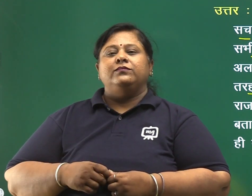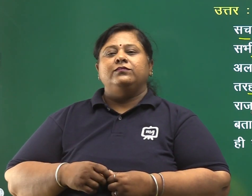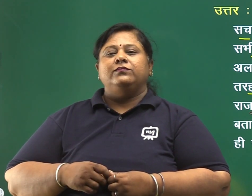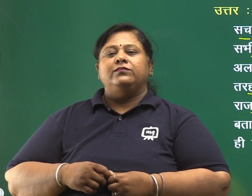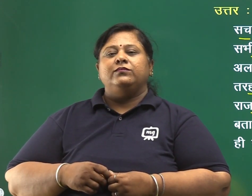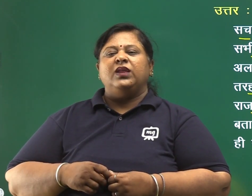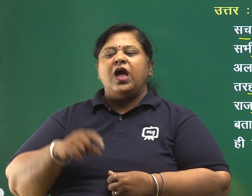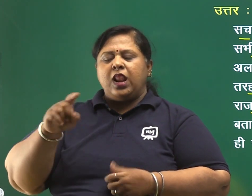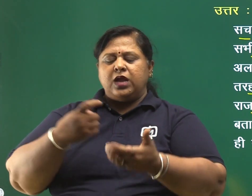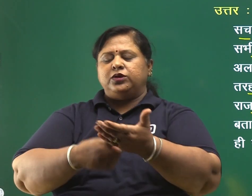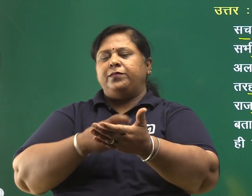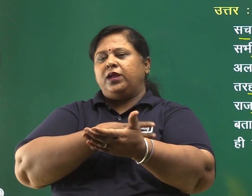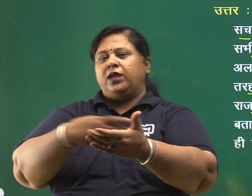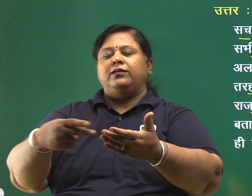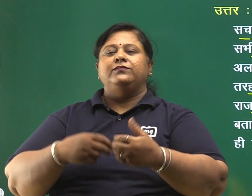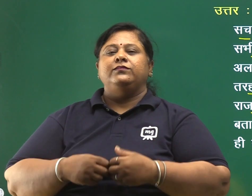राजप्पा के